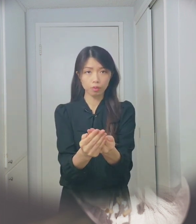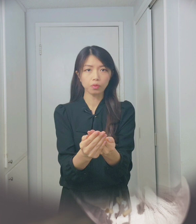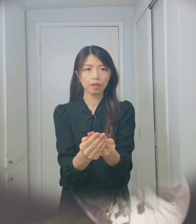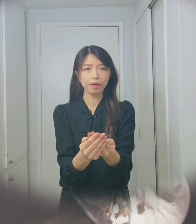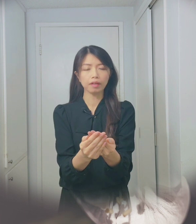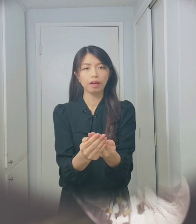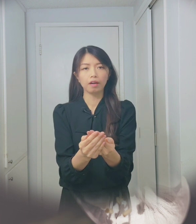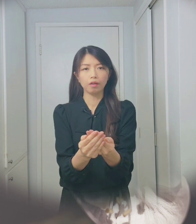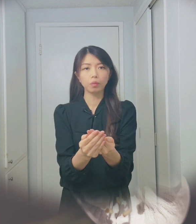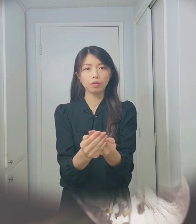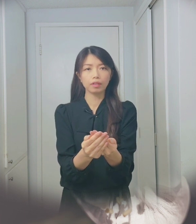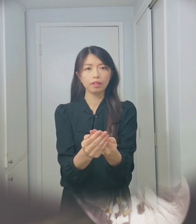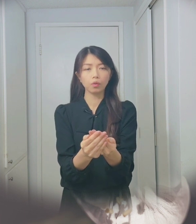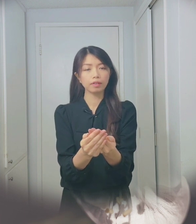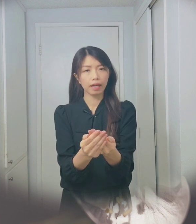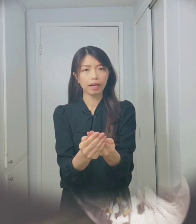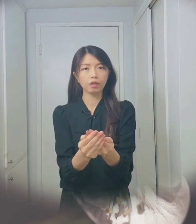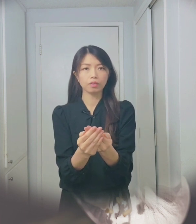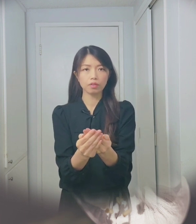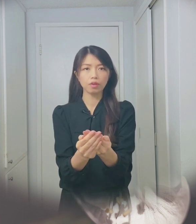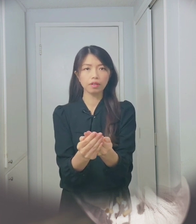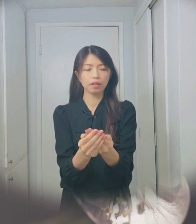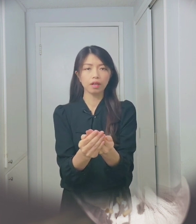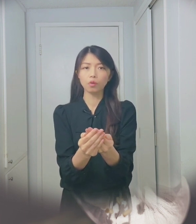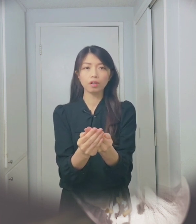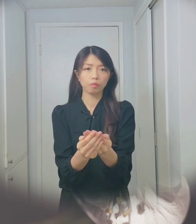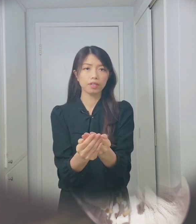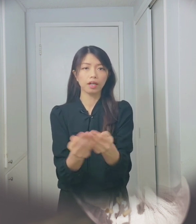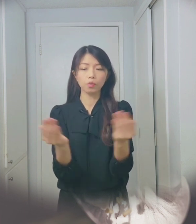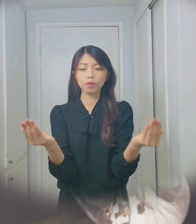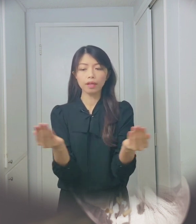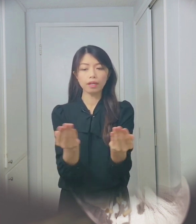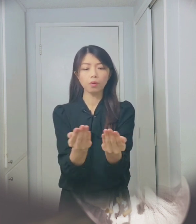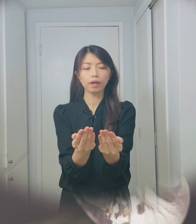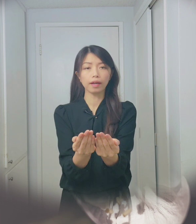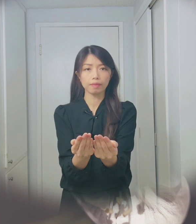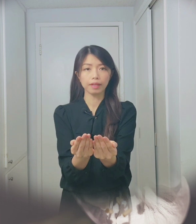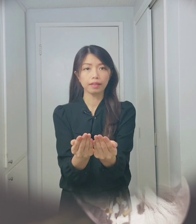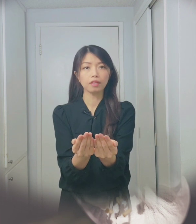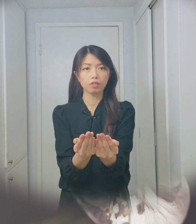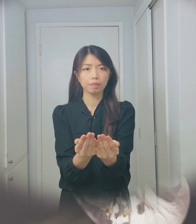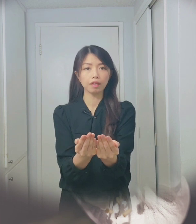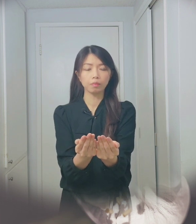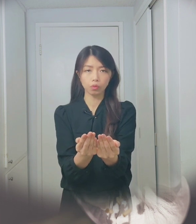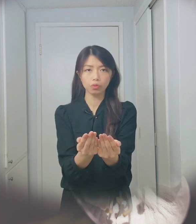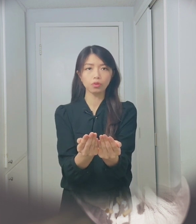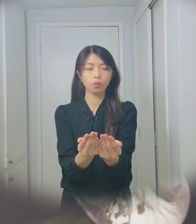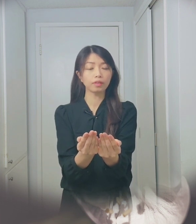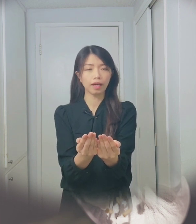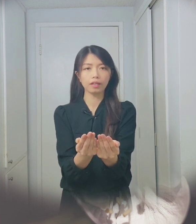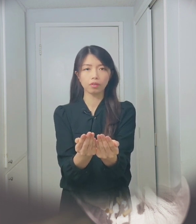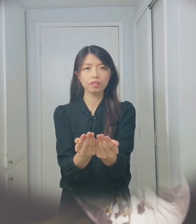손을 겹쳐줬다면 모든 혹은 다 이런 뜻의 수어는 손을 겹치지 않고 새끼손가락까지만 닿게 해주시면